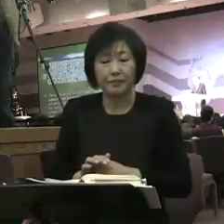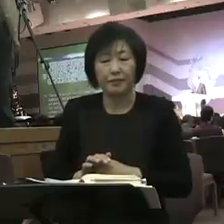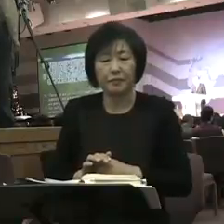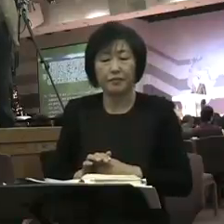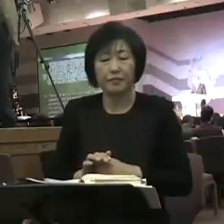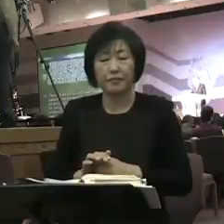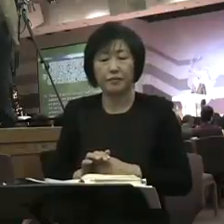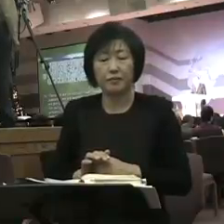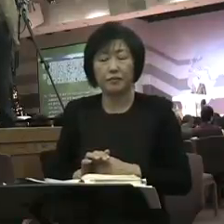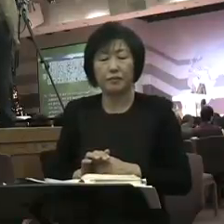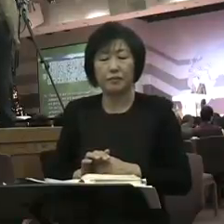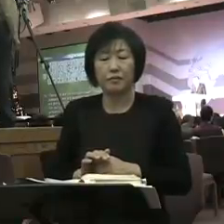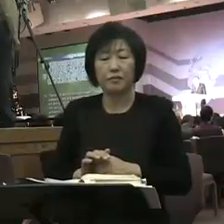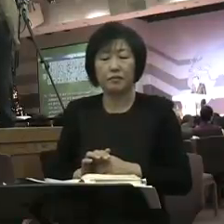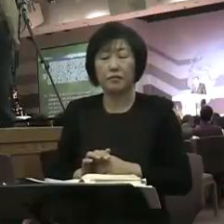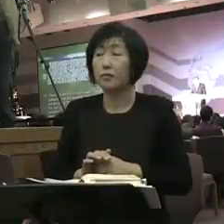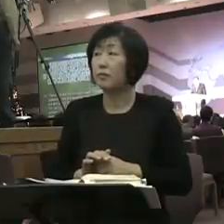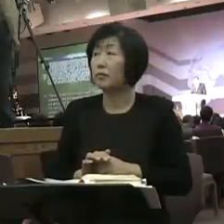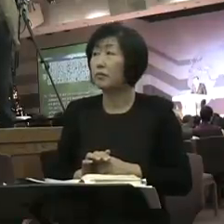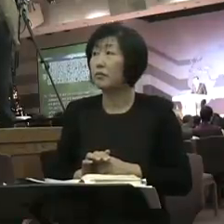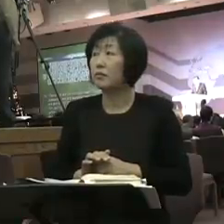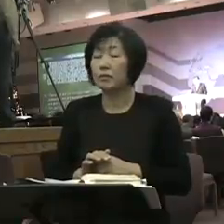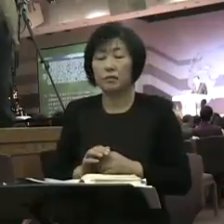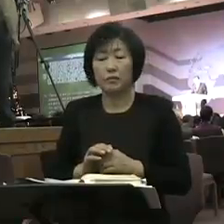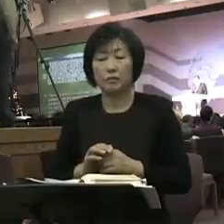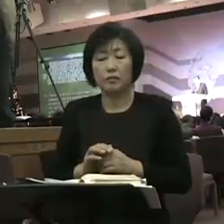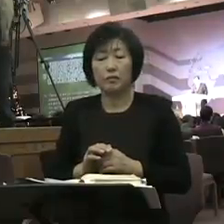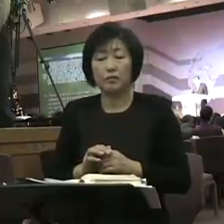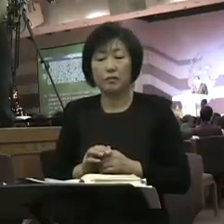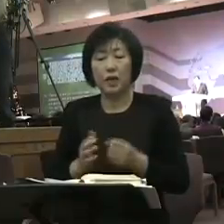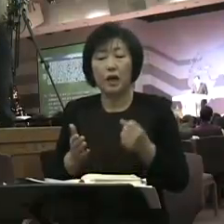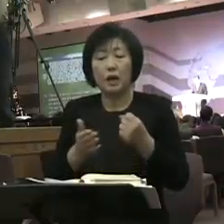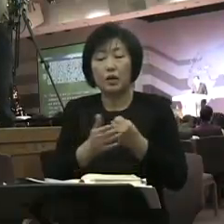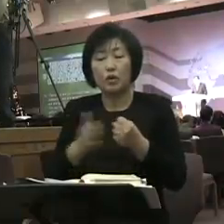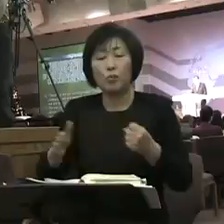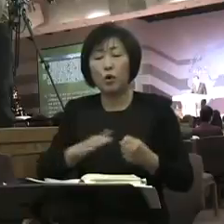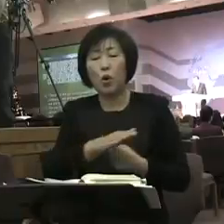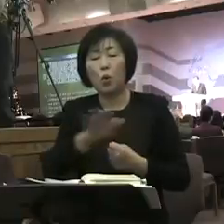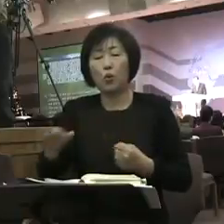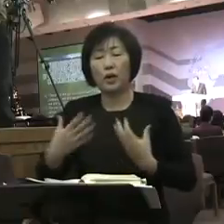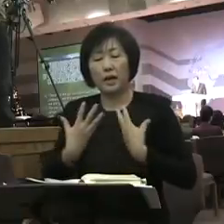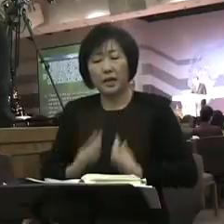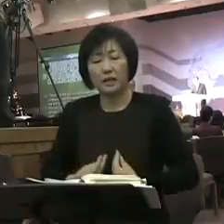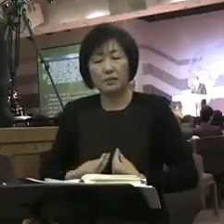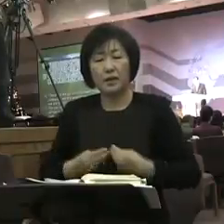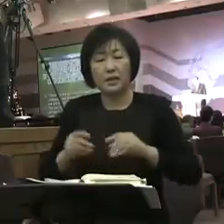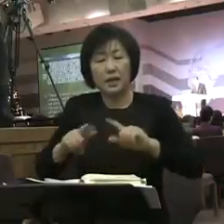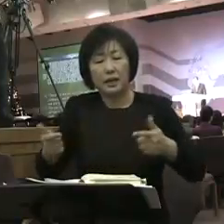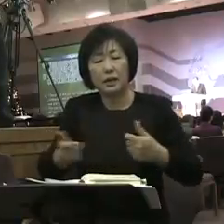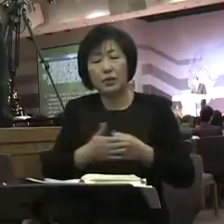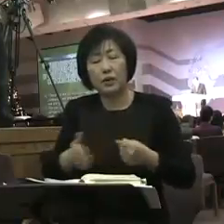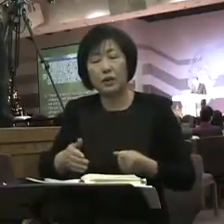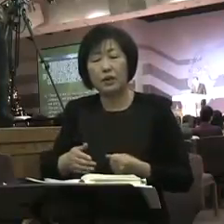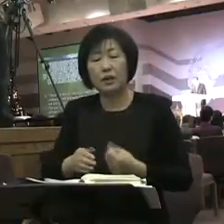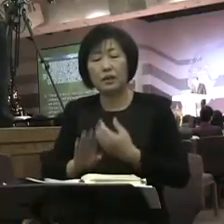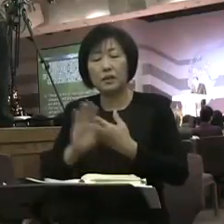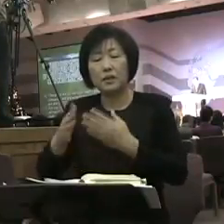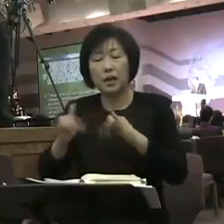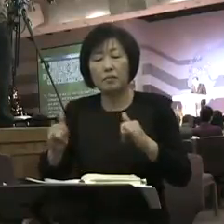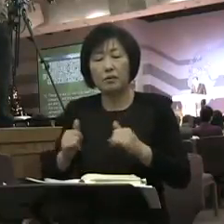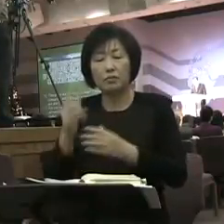우리 찾아서 한 목소리로 같이 읽겠습니다. 시작. 그러므로 우리가 낙심하지